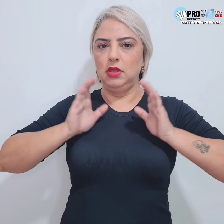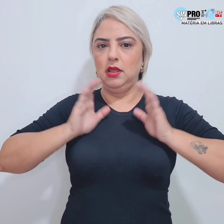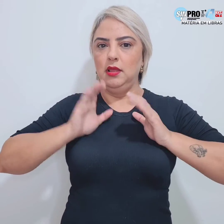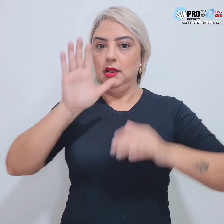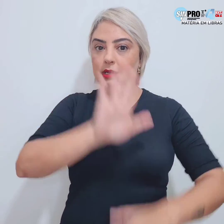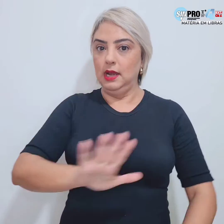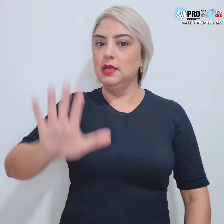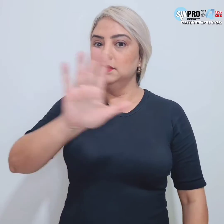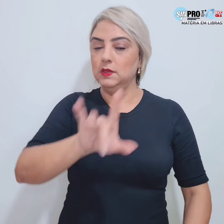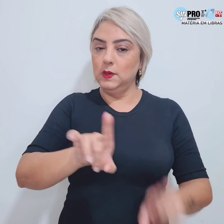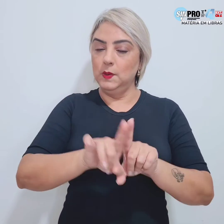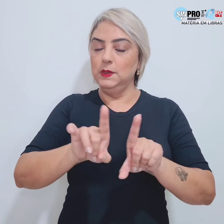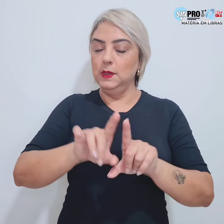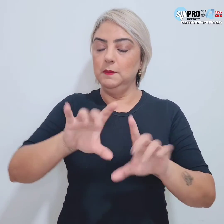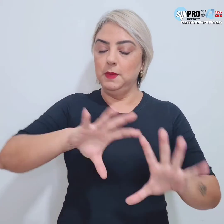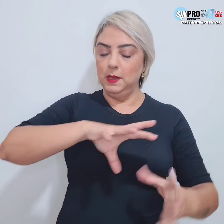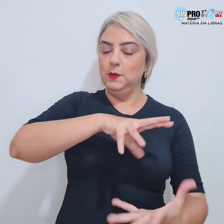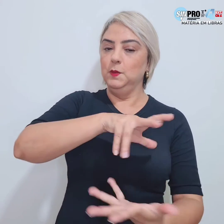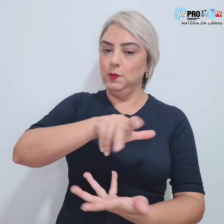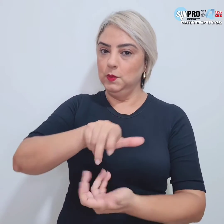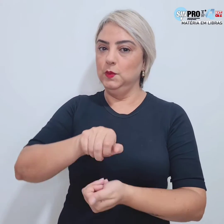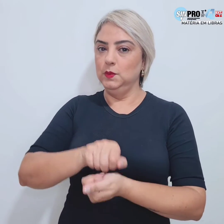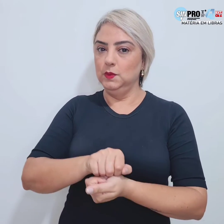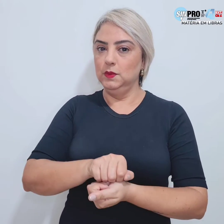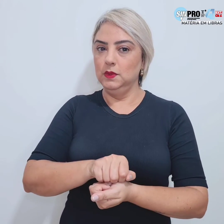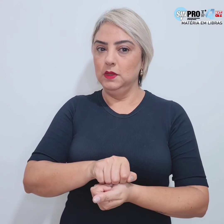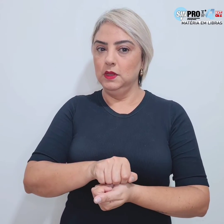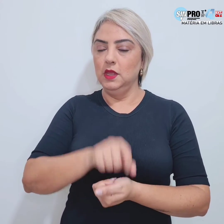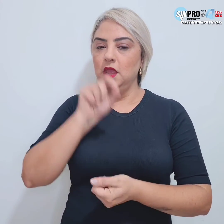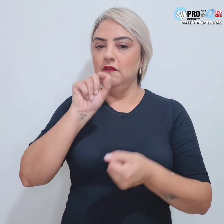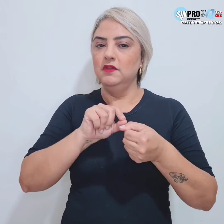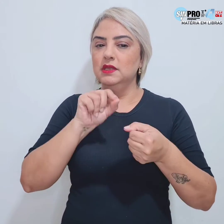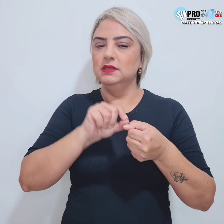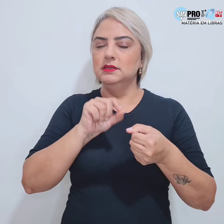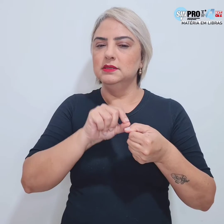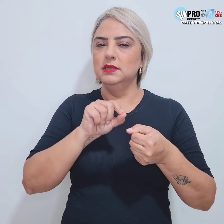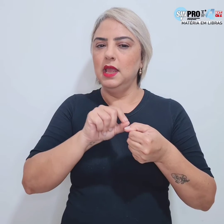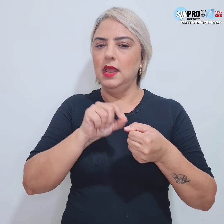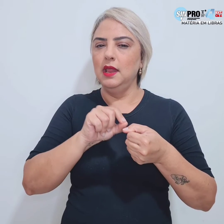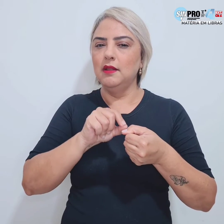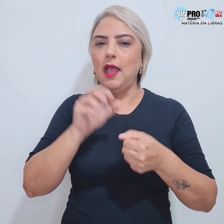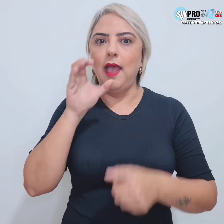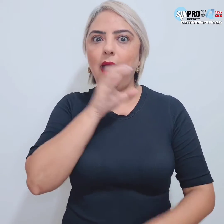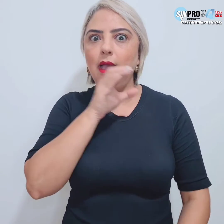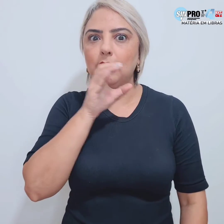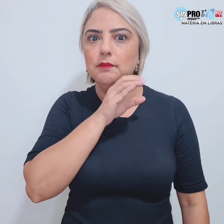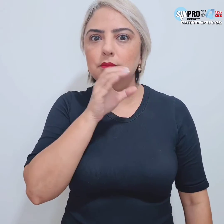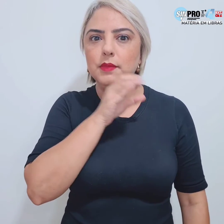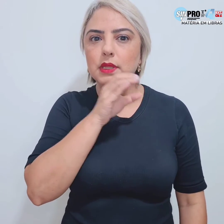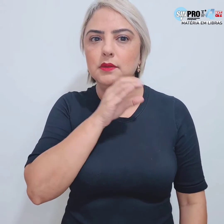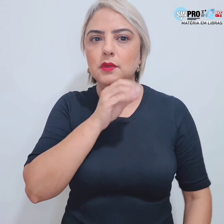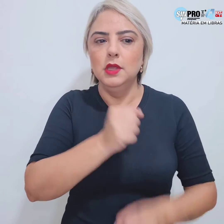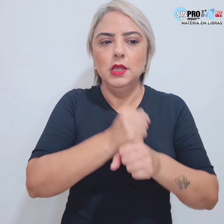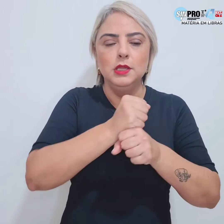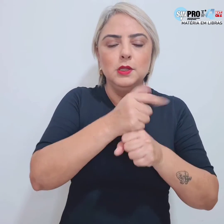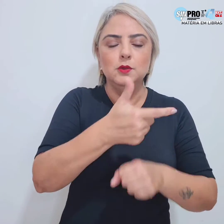e Internacional, Operou apressadamente desde 2016